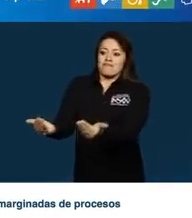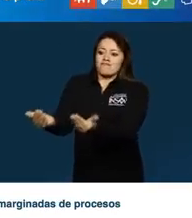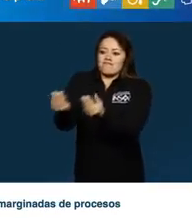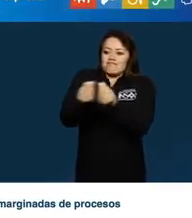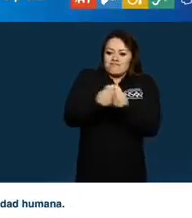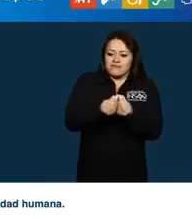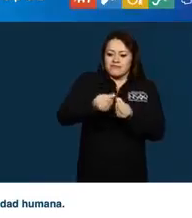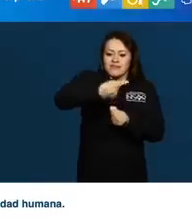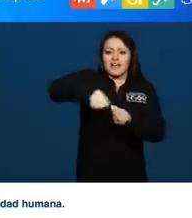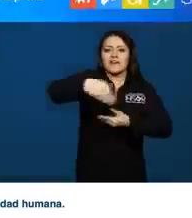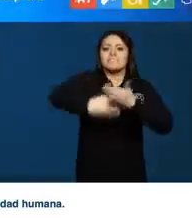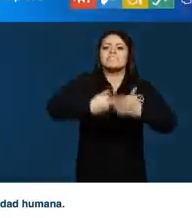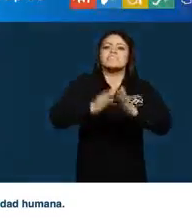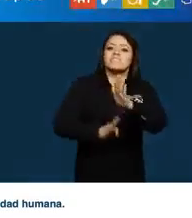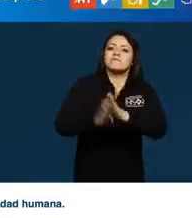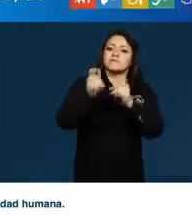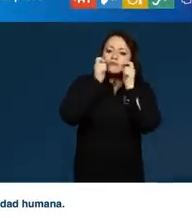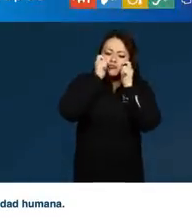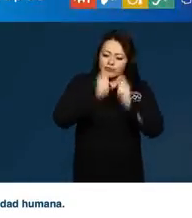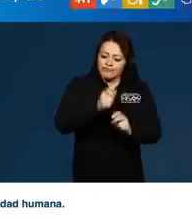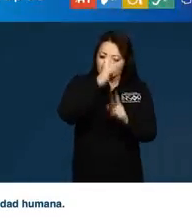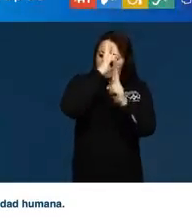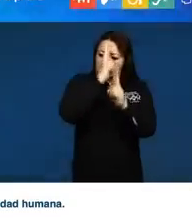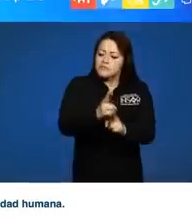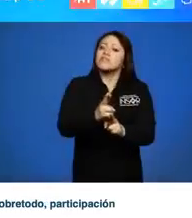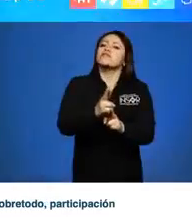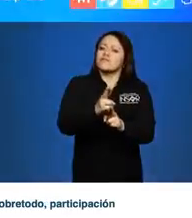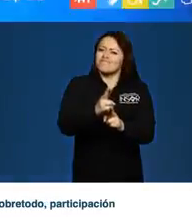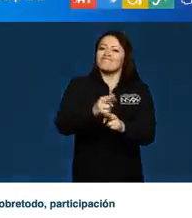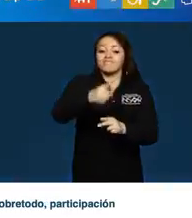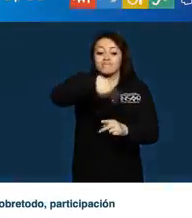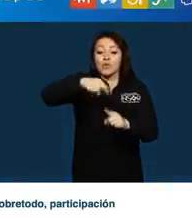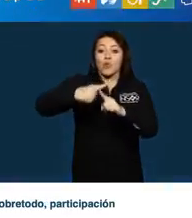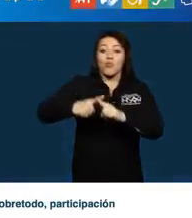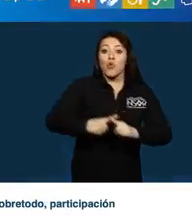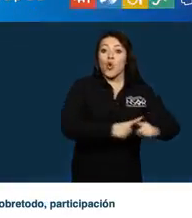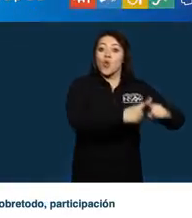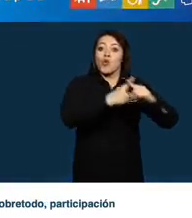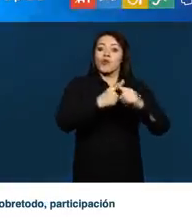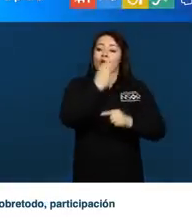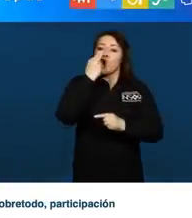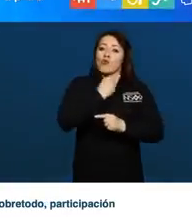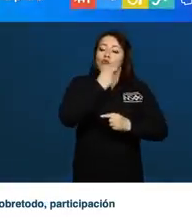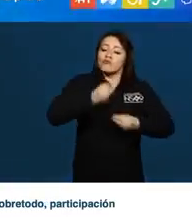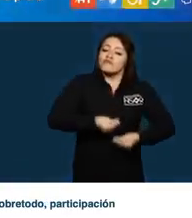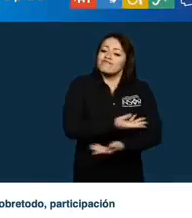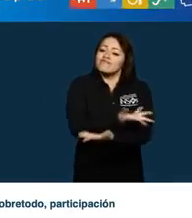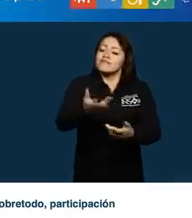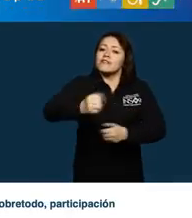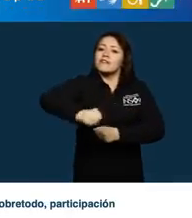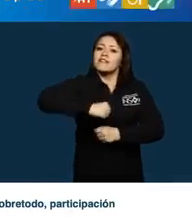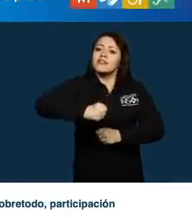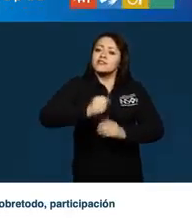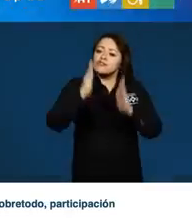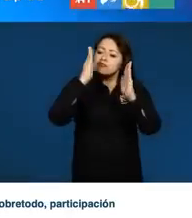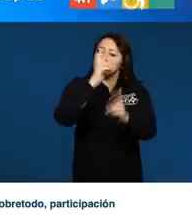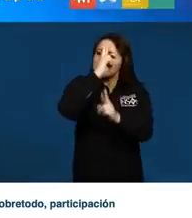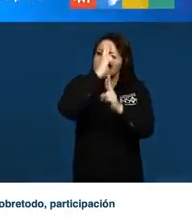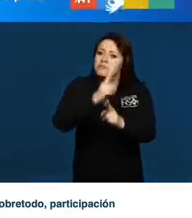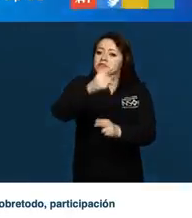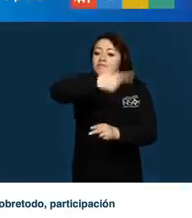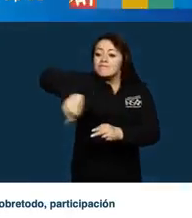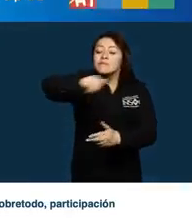procesos que son procesos derivados de la dignidad humana. Entregarles voz, entregarles derechos y sobre